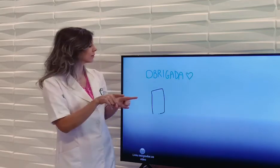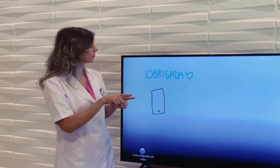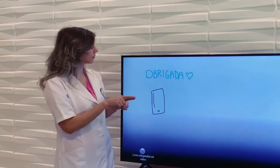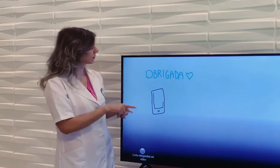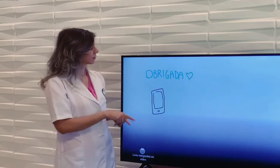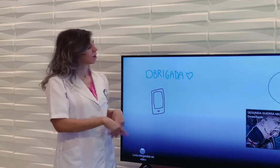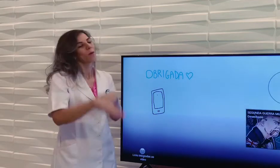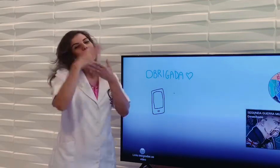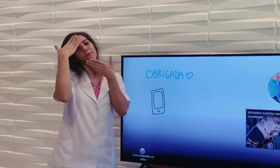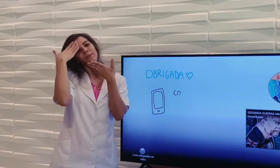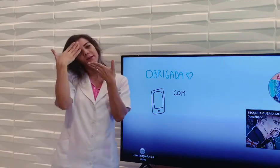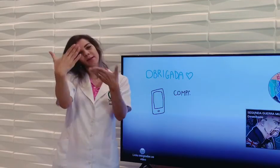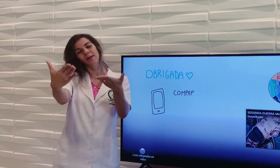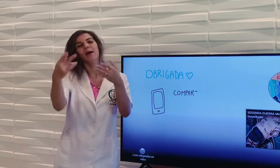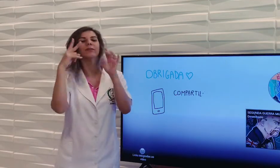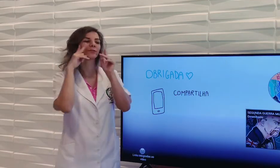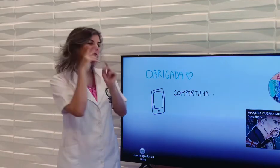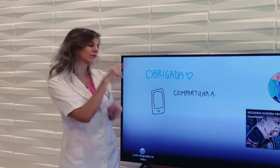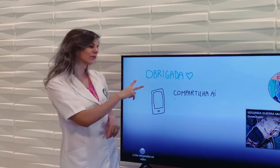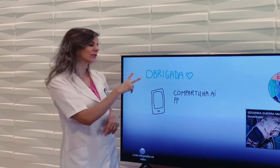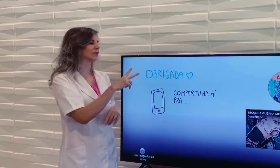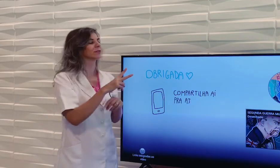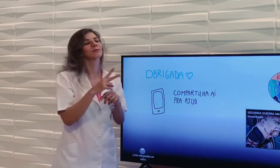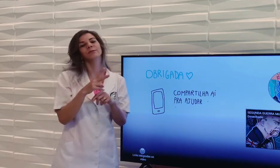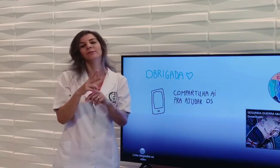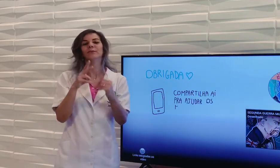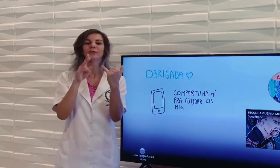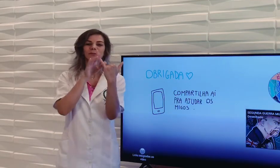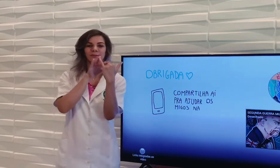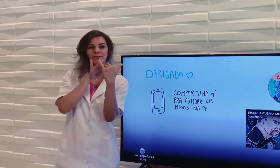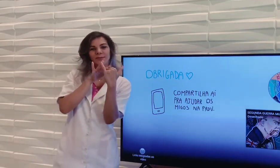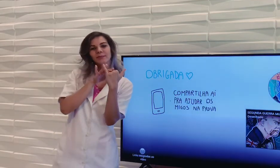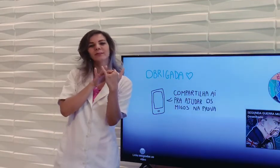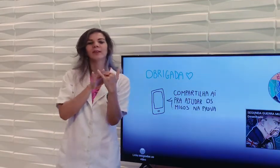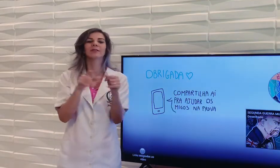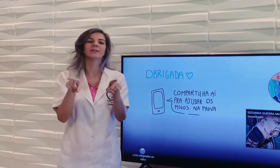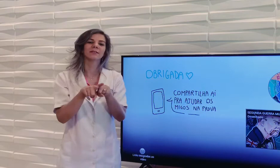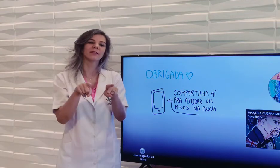Muito obrigada por ter assistido esse vídeo. Compartilha com seus amigos que também estão desesperados com a prova de história